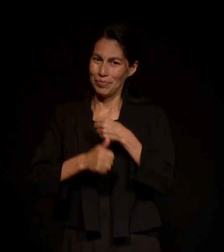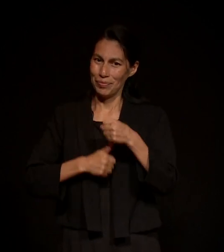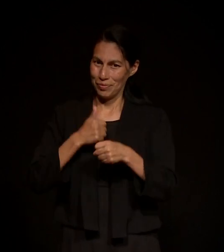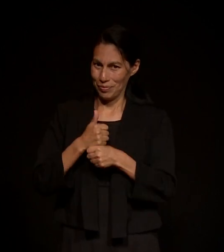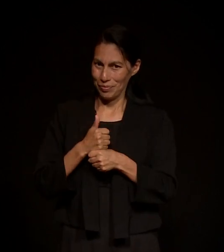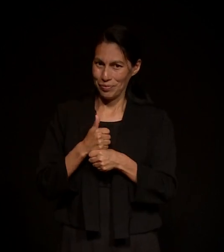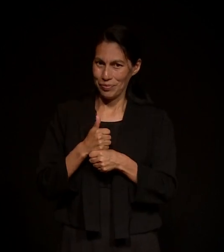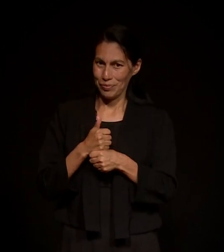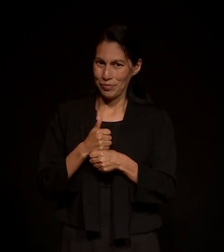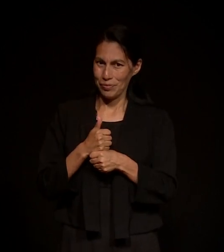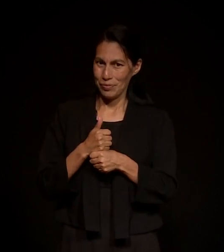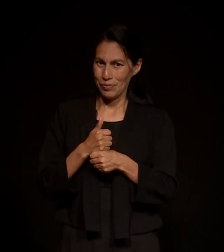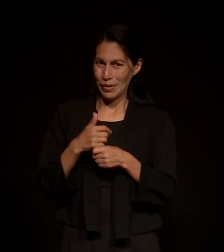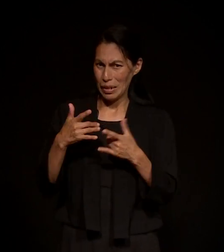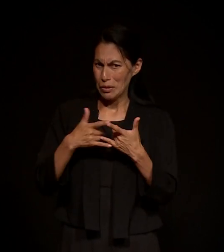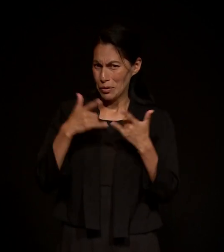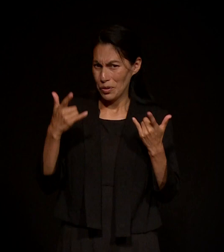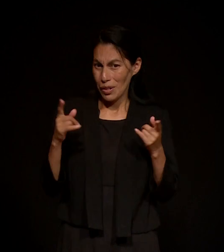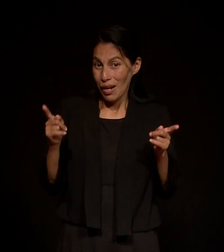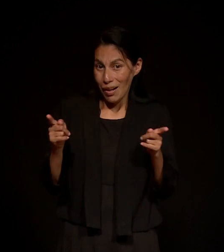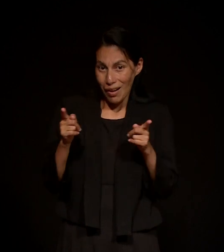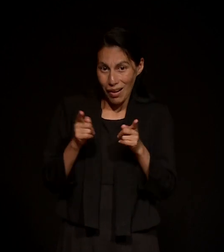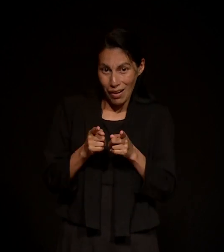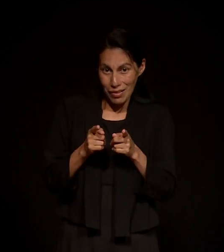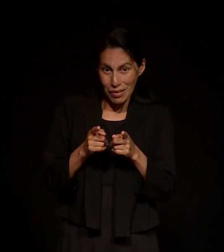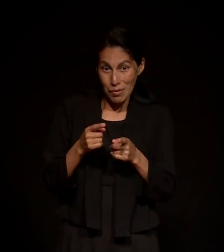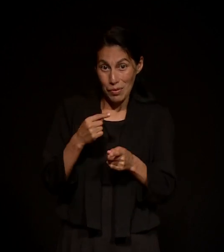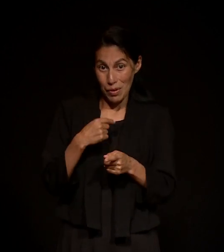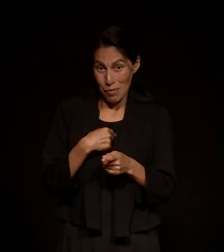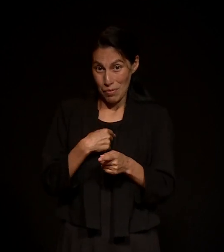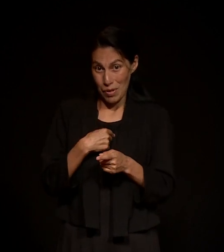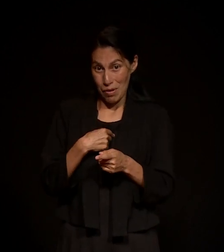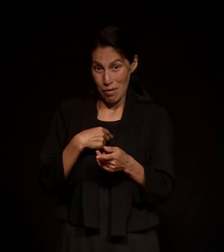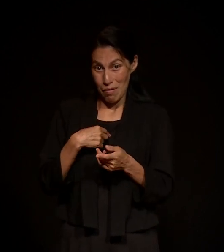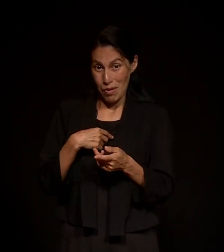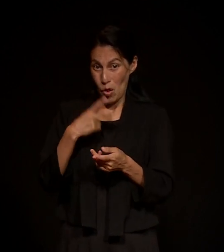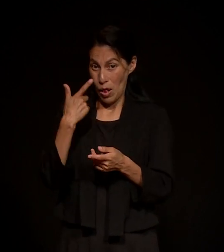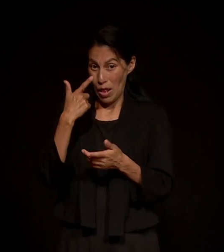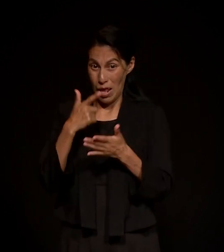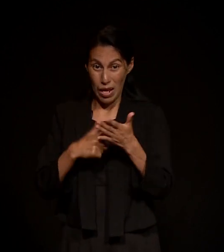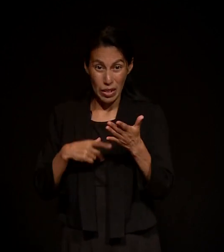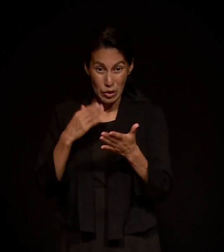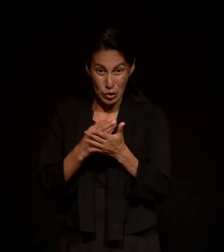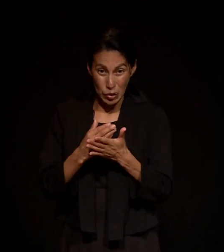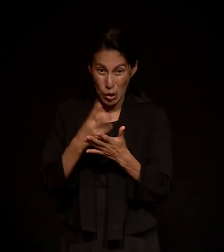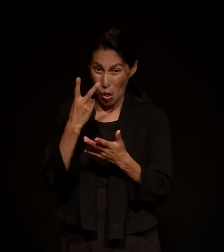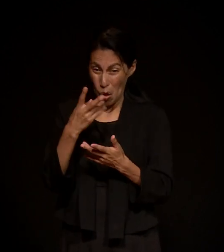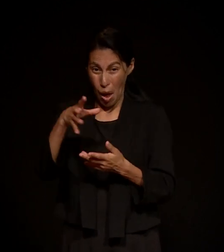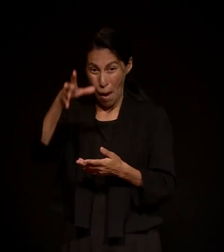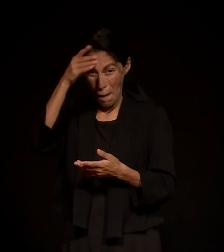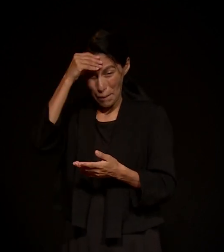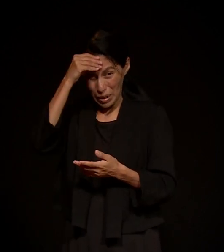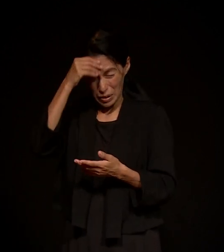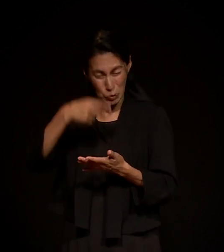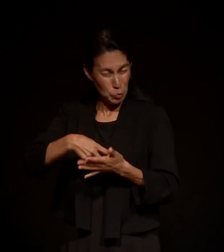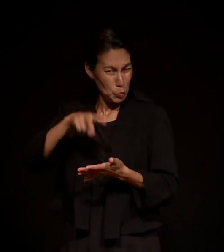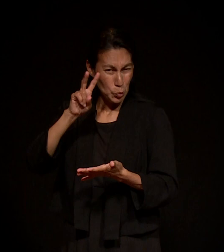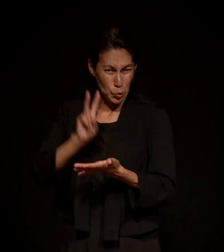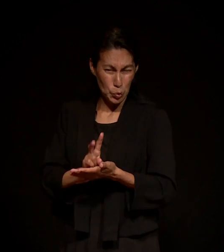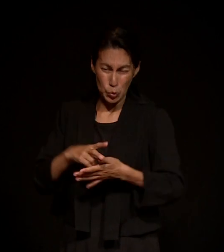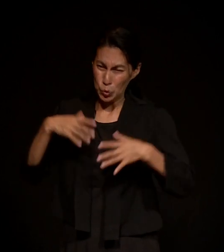años. Puede que la historia sea corta, pero a mí me dejó dos grandes reflexiones. ¿Se lo cuento?